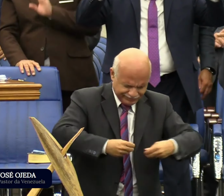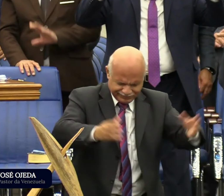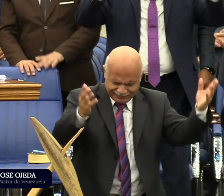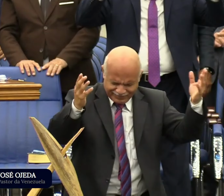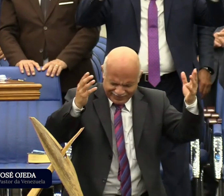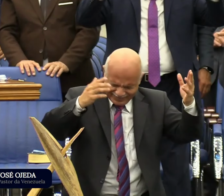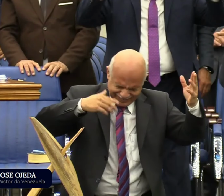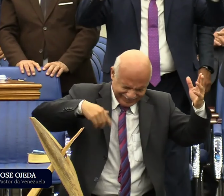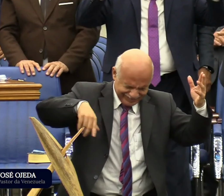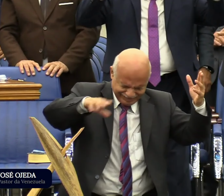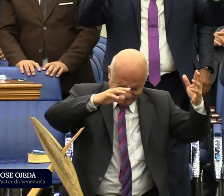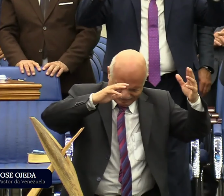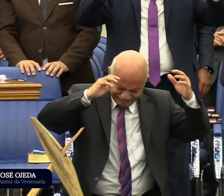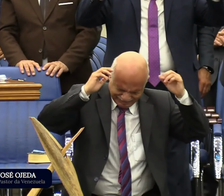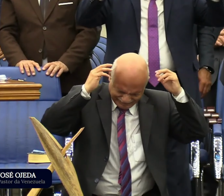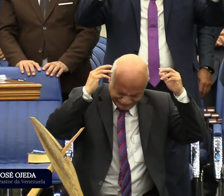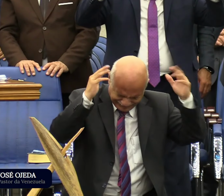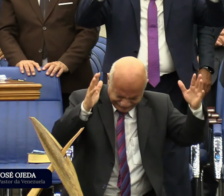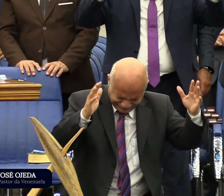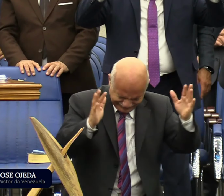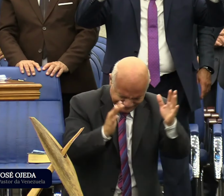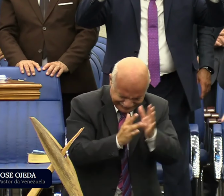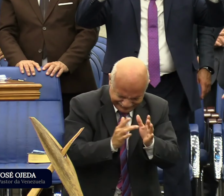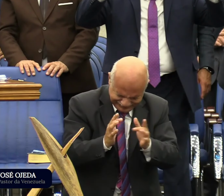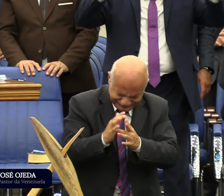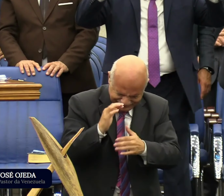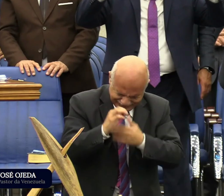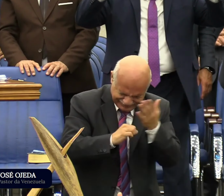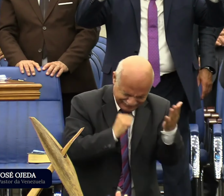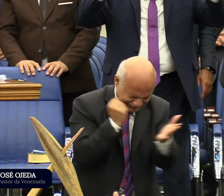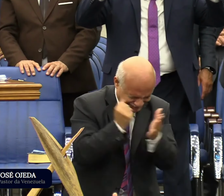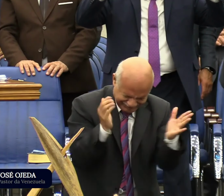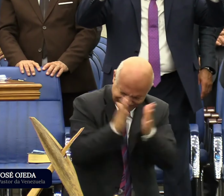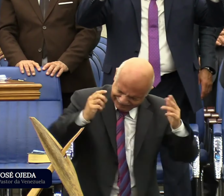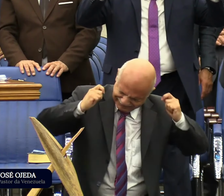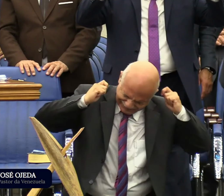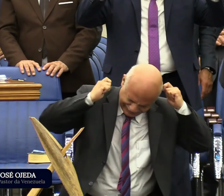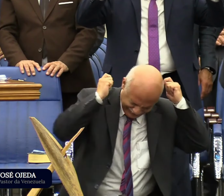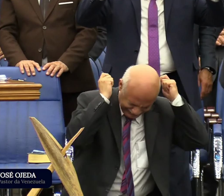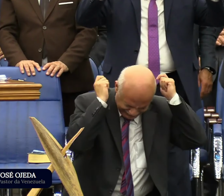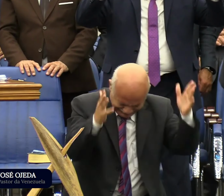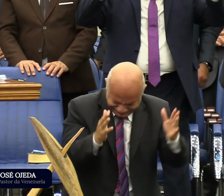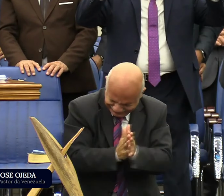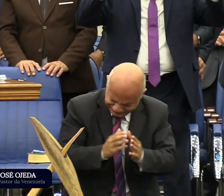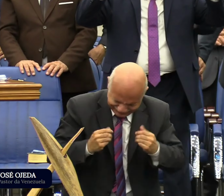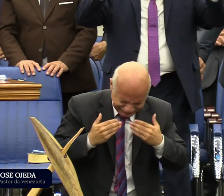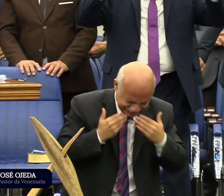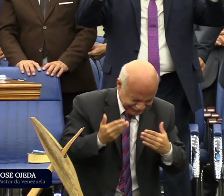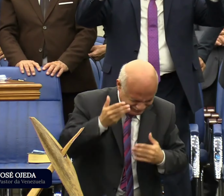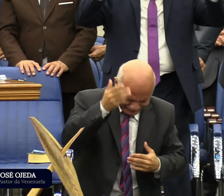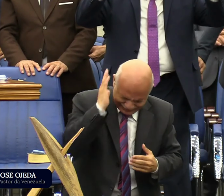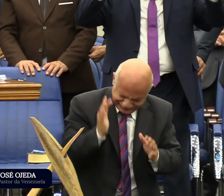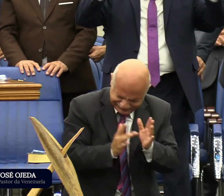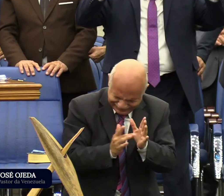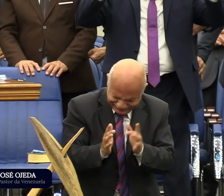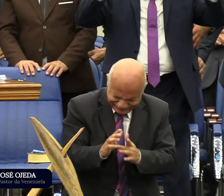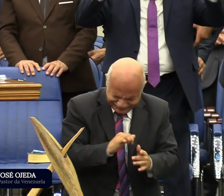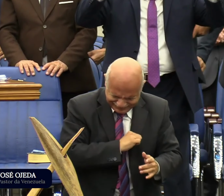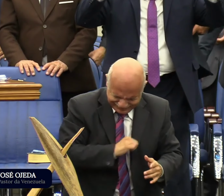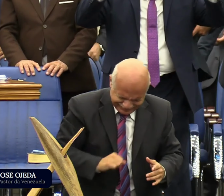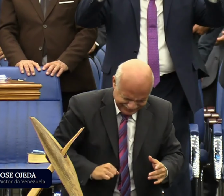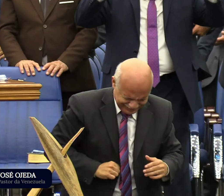Senhor, amém, Senhor, vem sobre eles, vem sobre eles, vem sobre eles, nós clamamos a Ti,